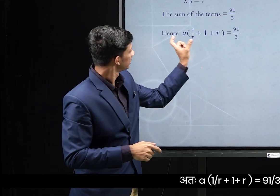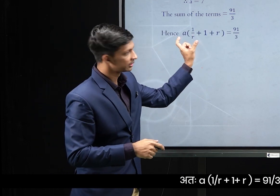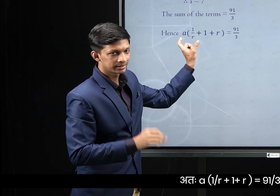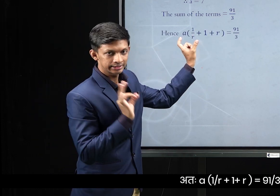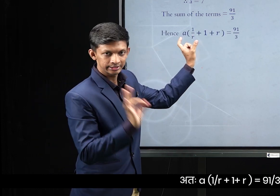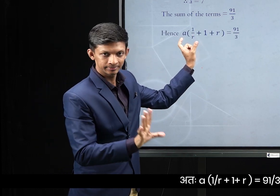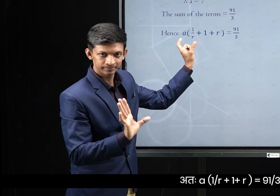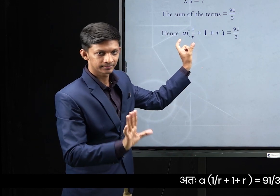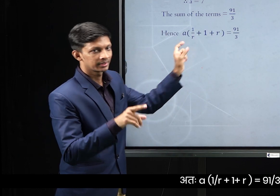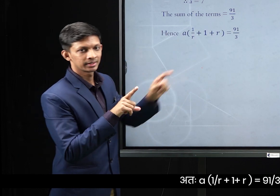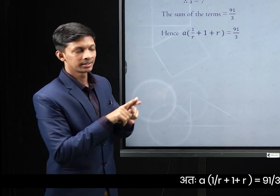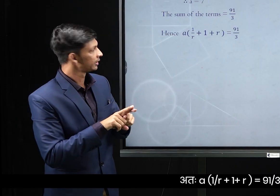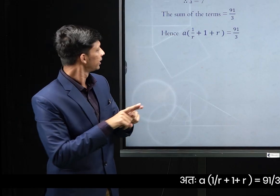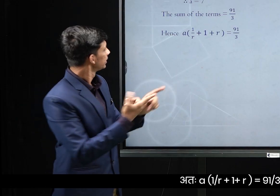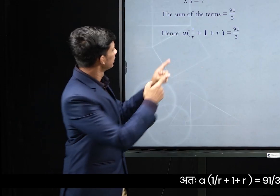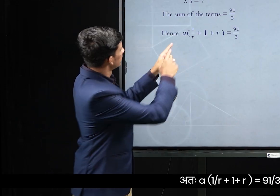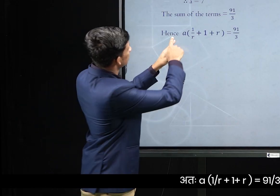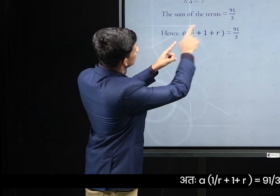प्लस r इक्वल्स 91/3।